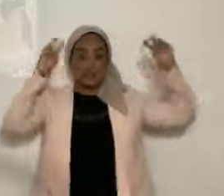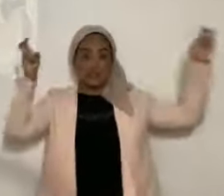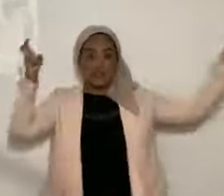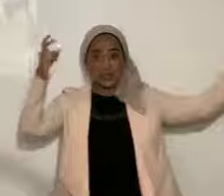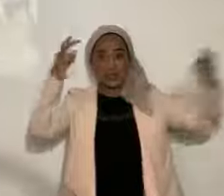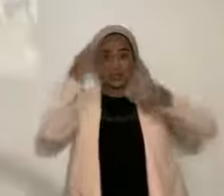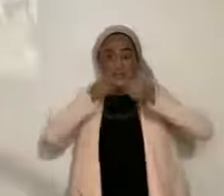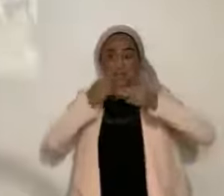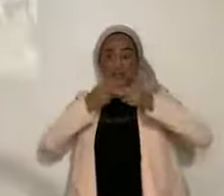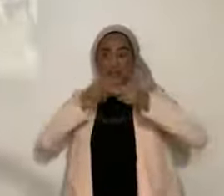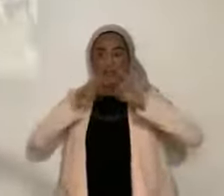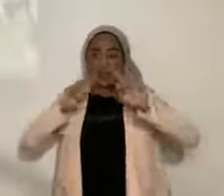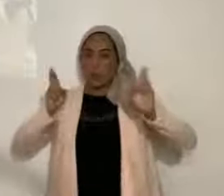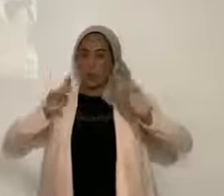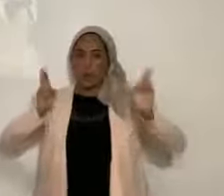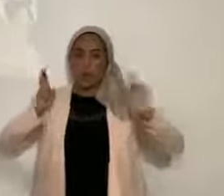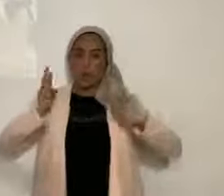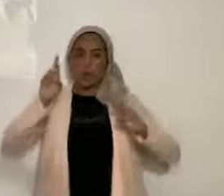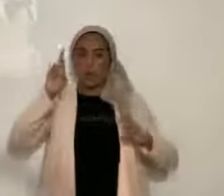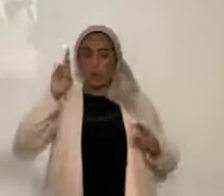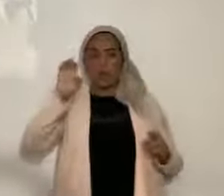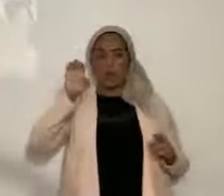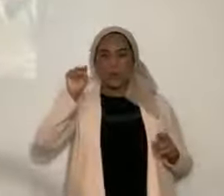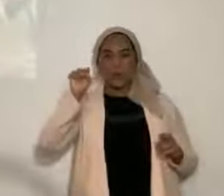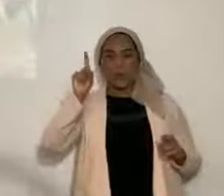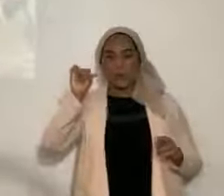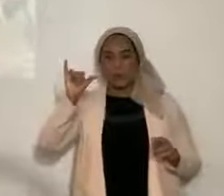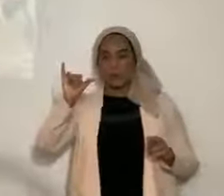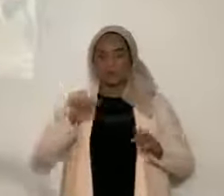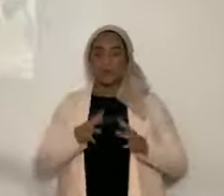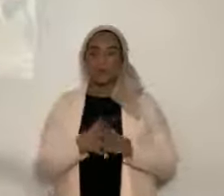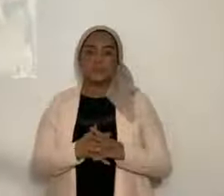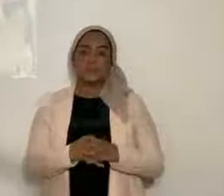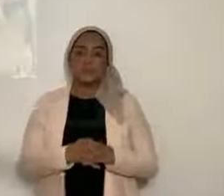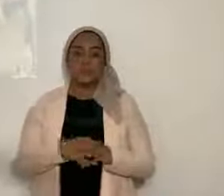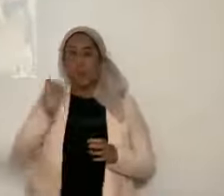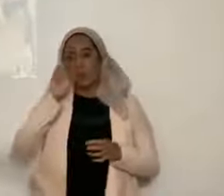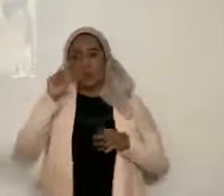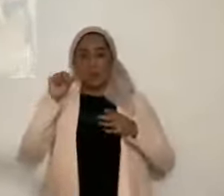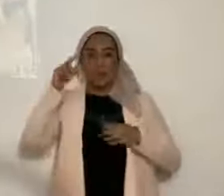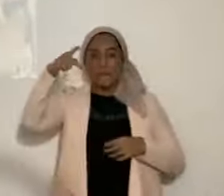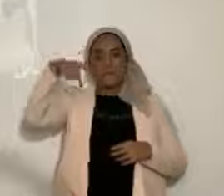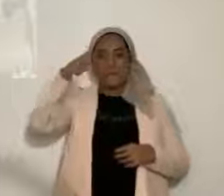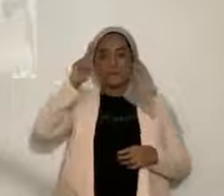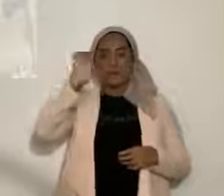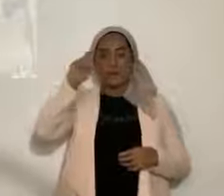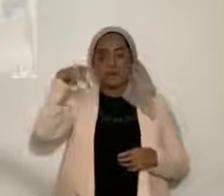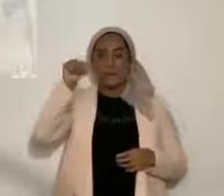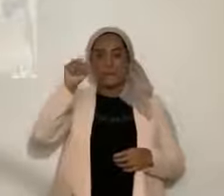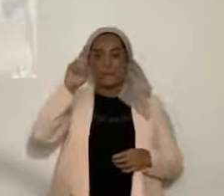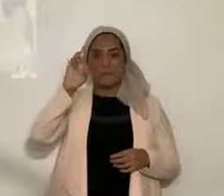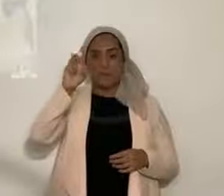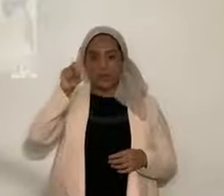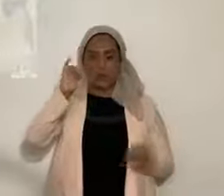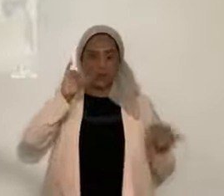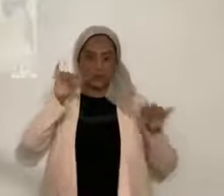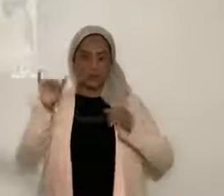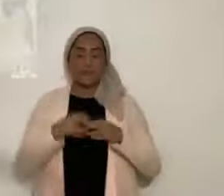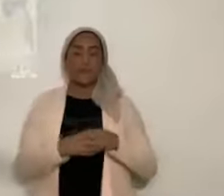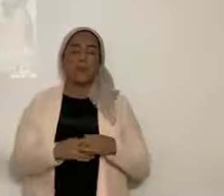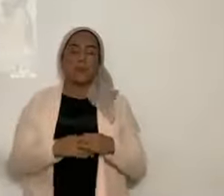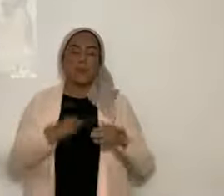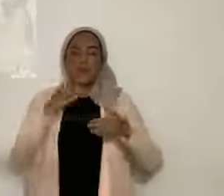llama Prepárate, prepárate, así se llama el tema. Recta final 76, para que vayan avisando,